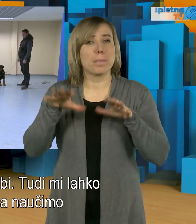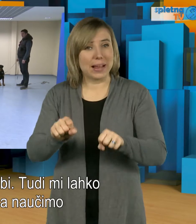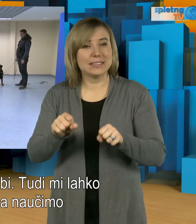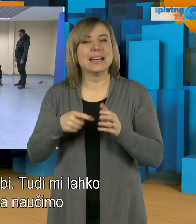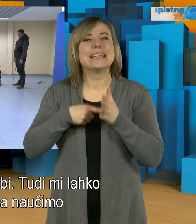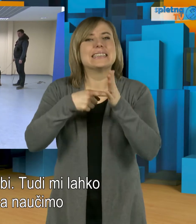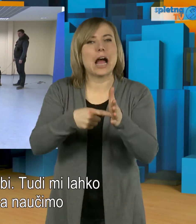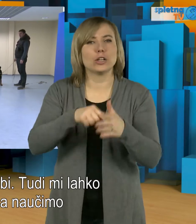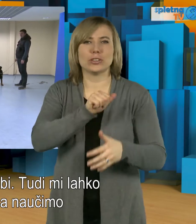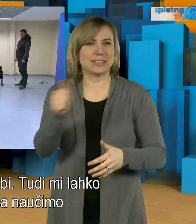gibi.